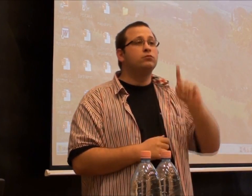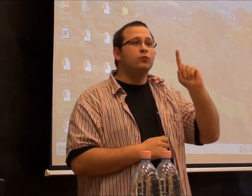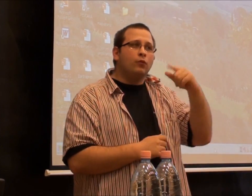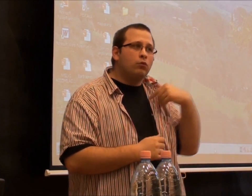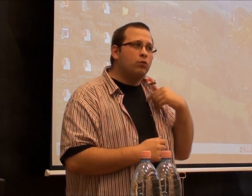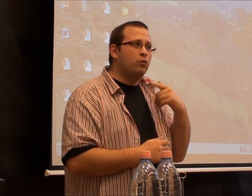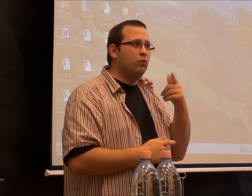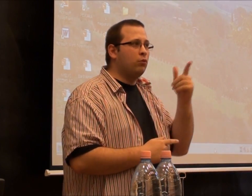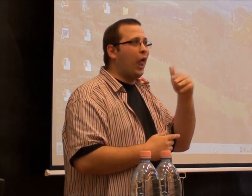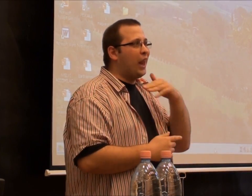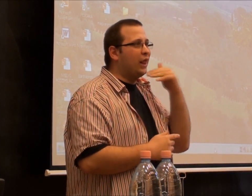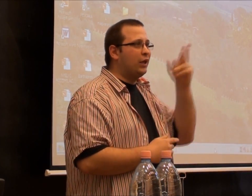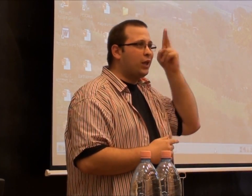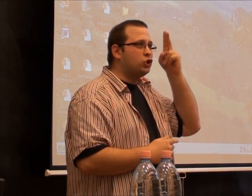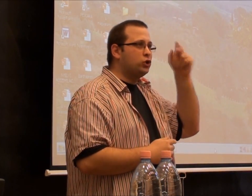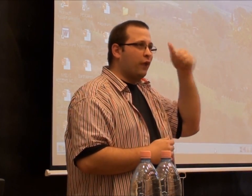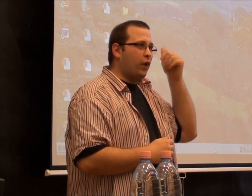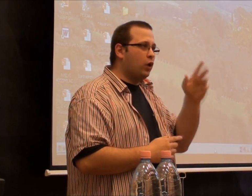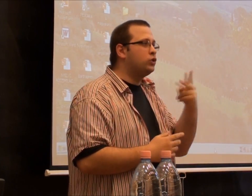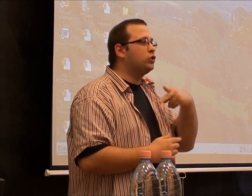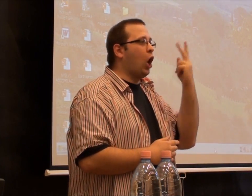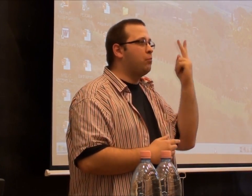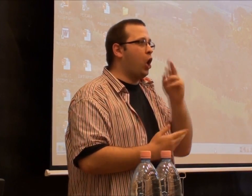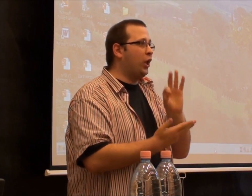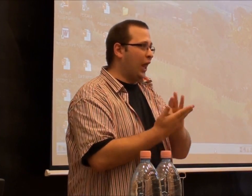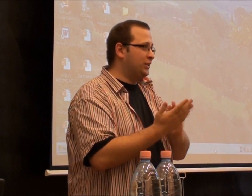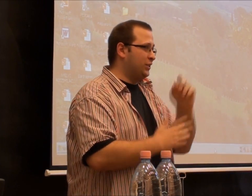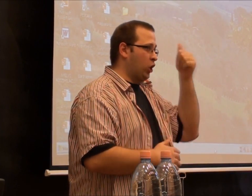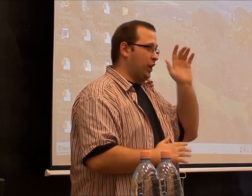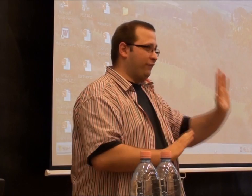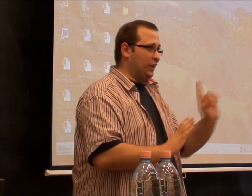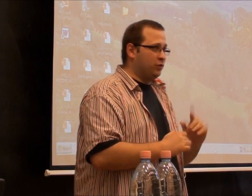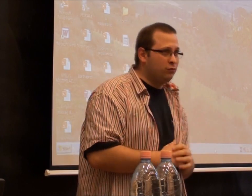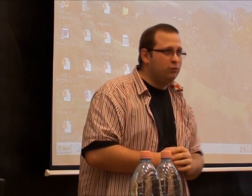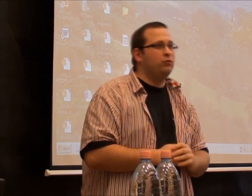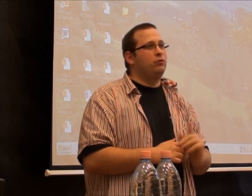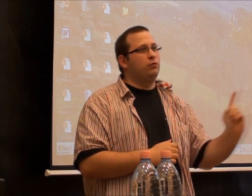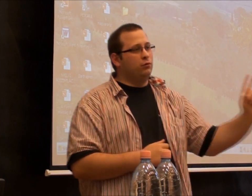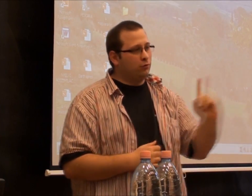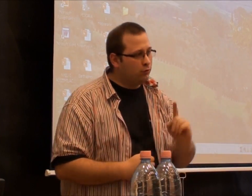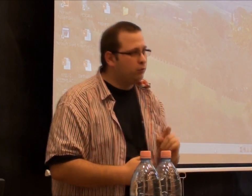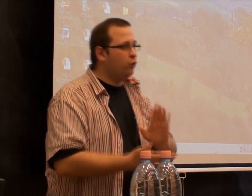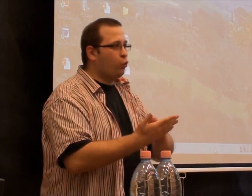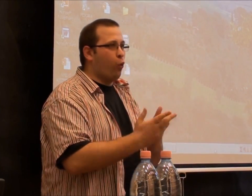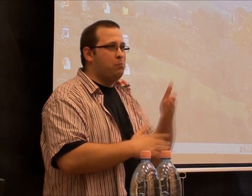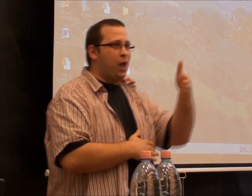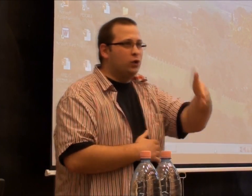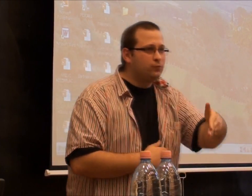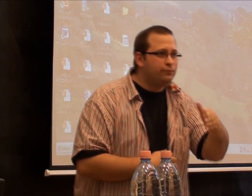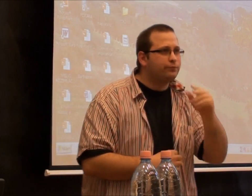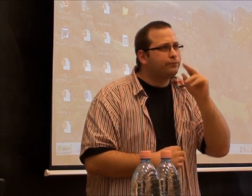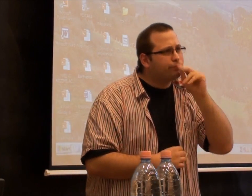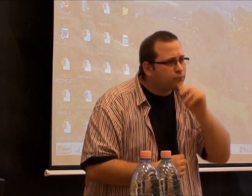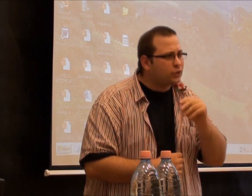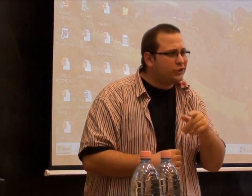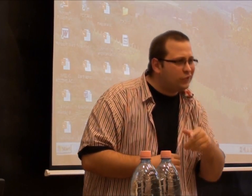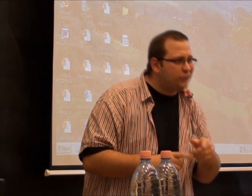asszony. Elég híres neve van, szakmailag nagyon híres a hölgy, tolmácsal